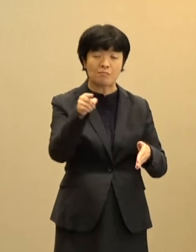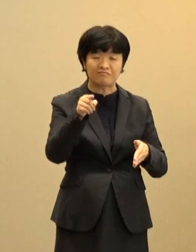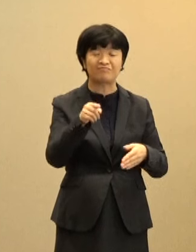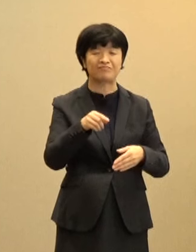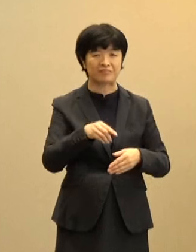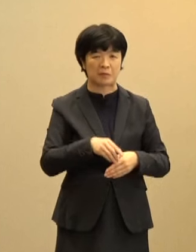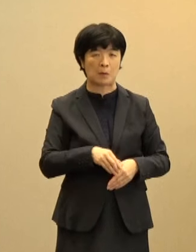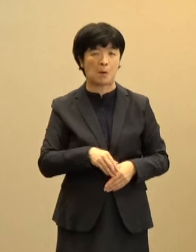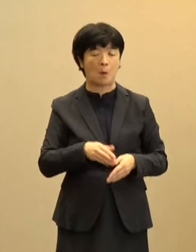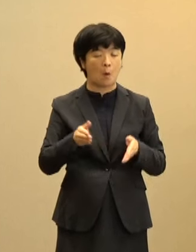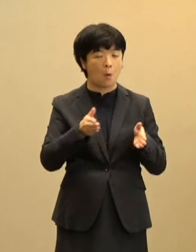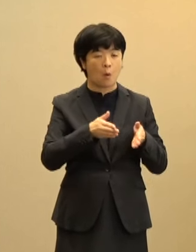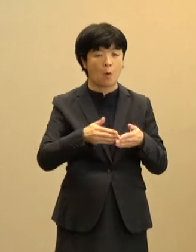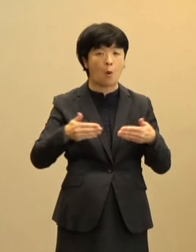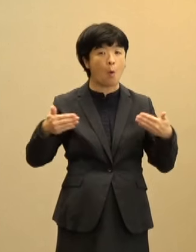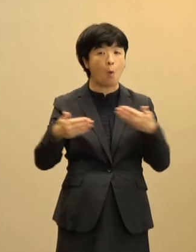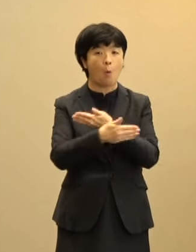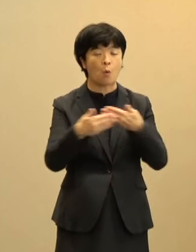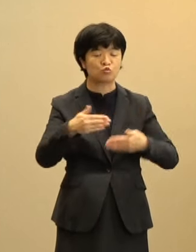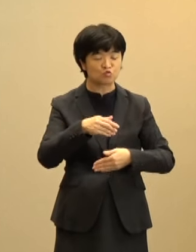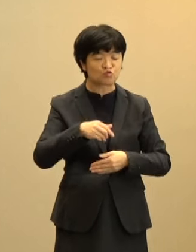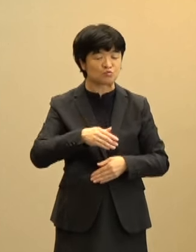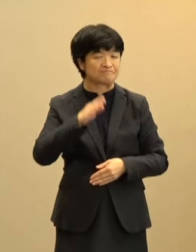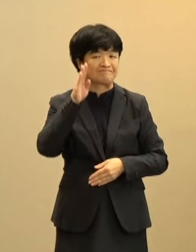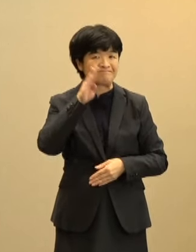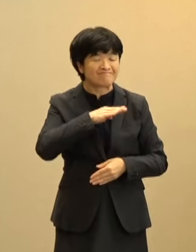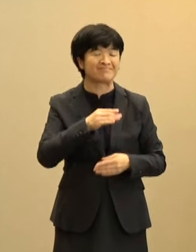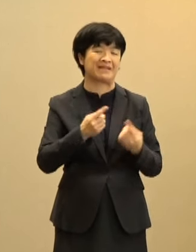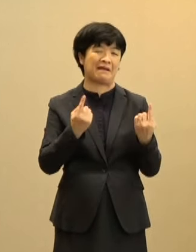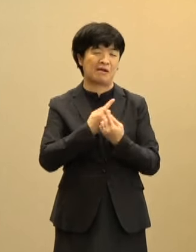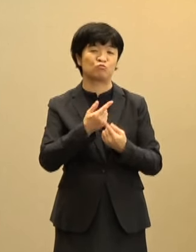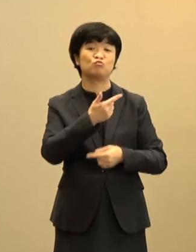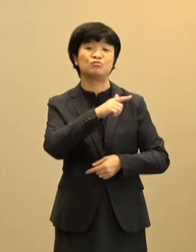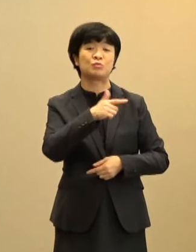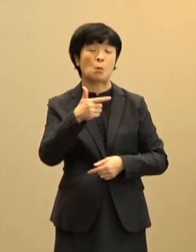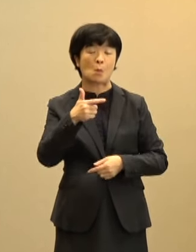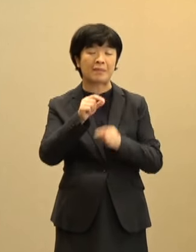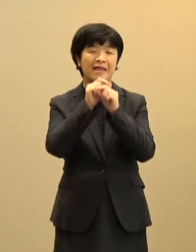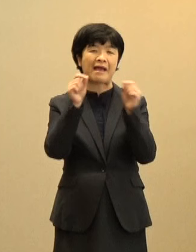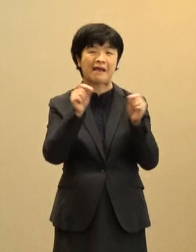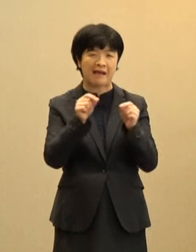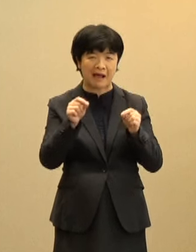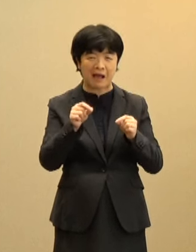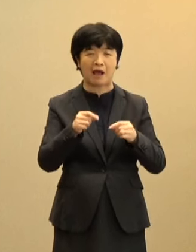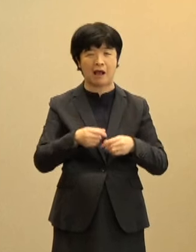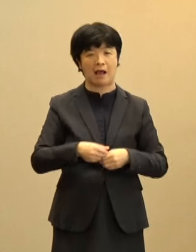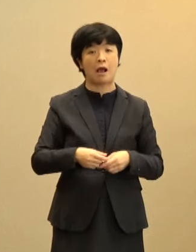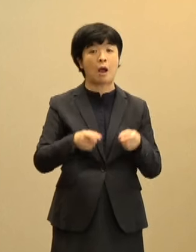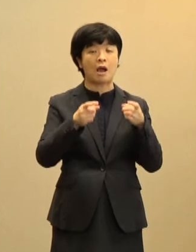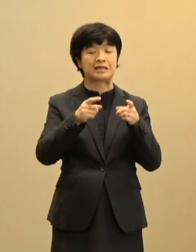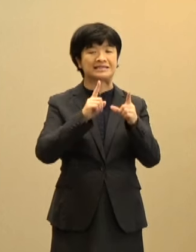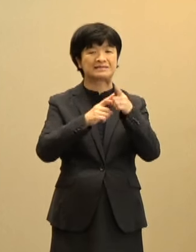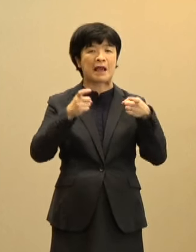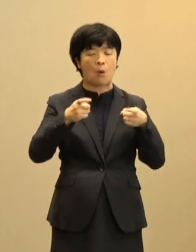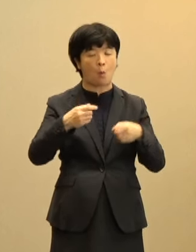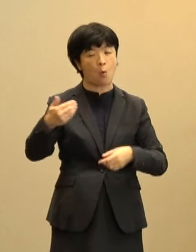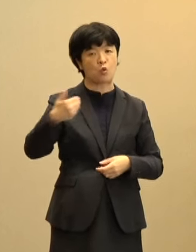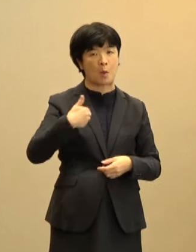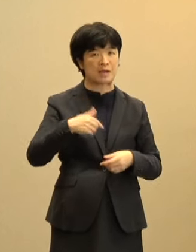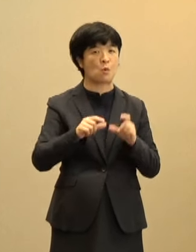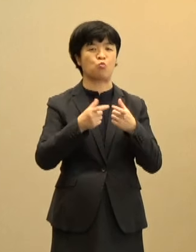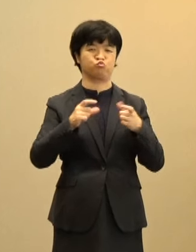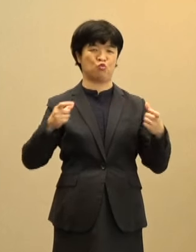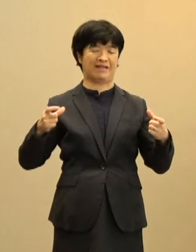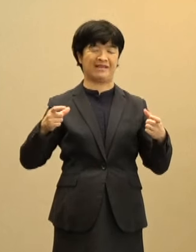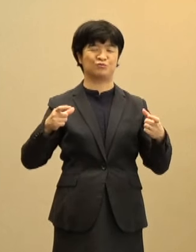こうしたものもあってですね、千葉港に対するさまざまな問い合わせであったり関心事が増えてきてますので、それをしっかりとした航